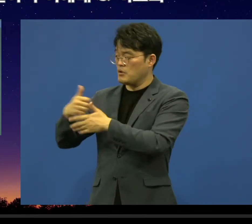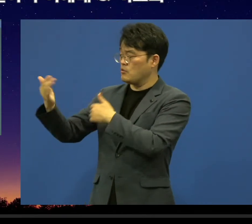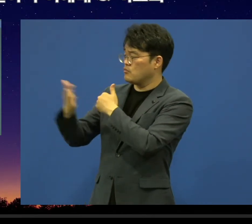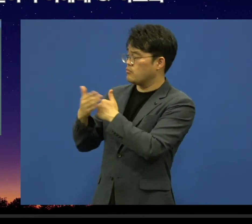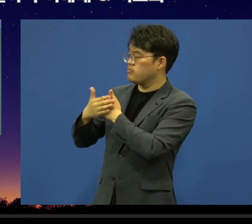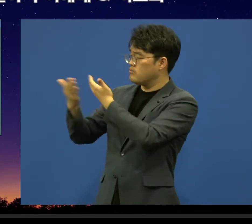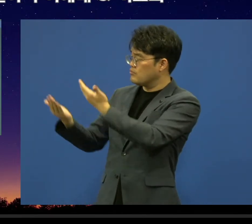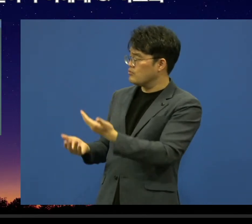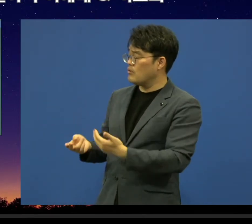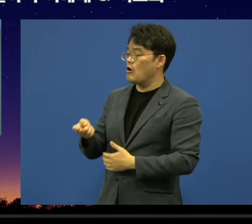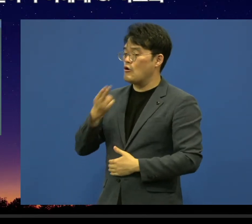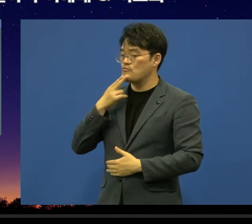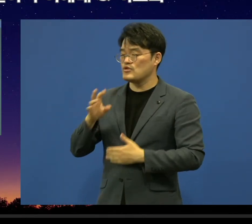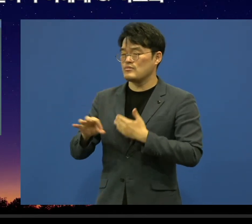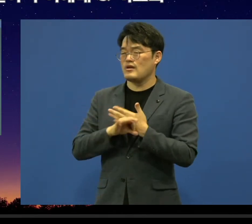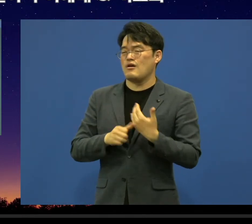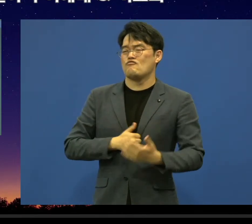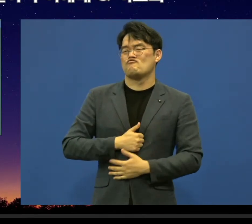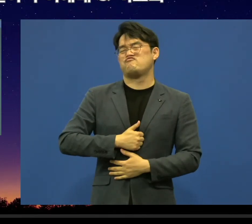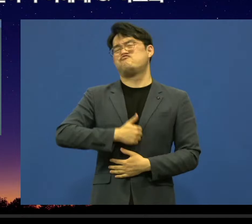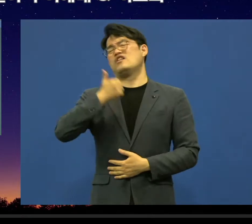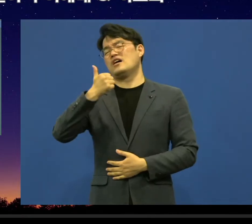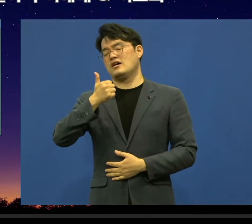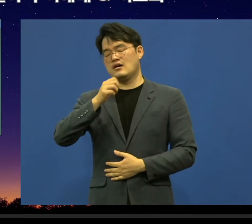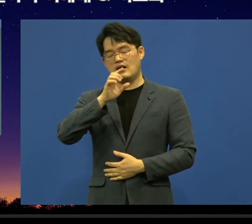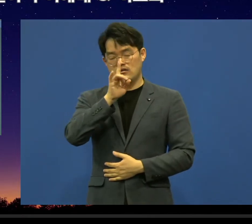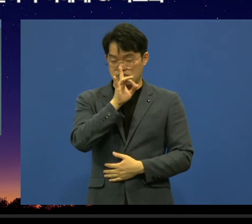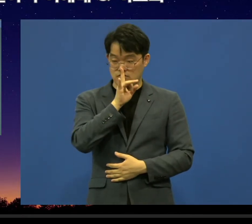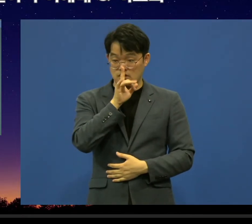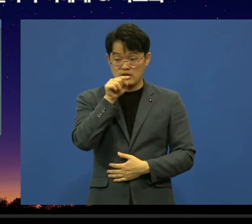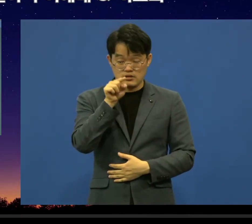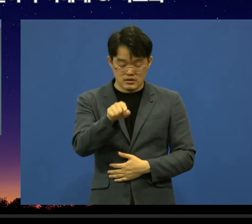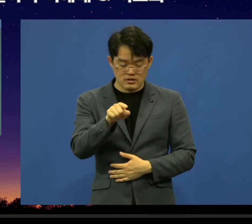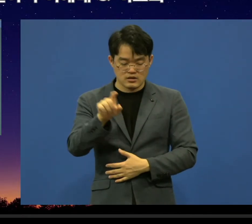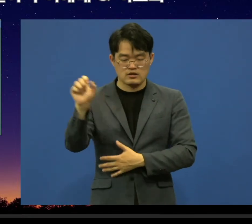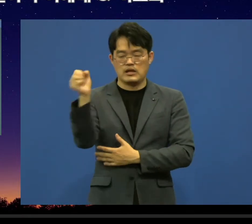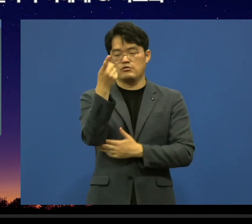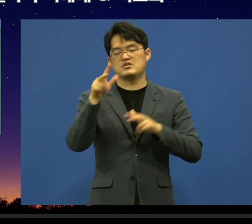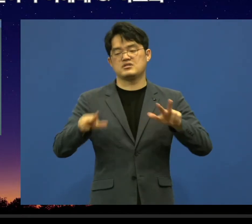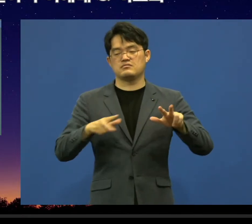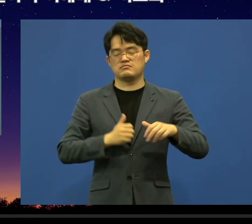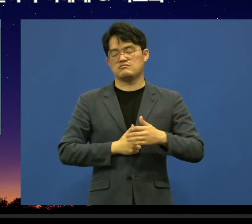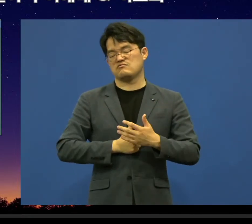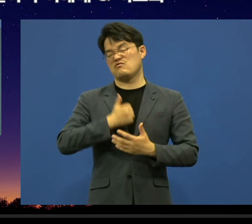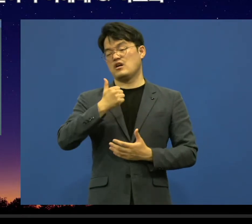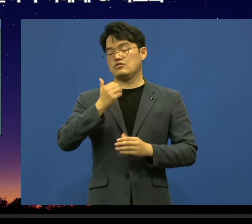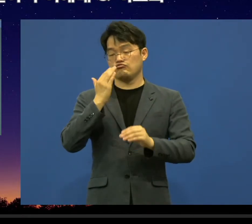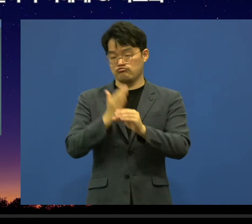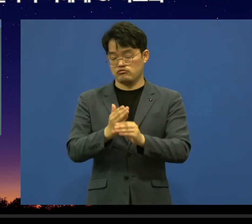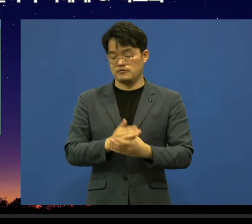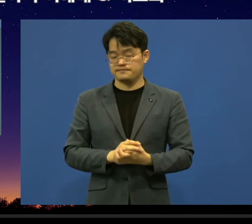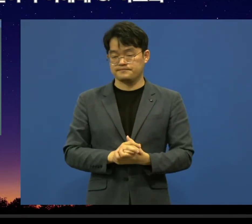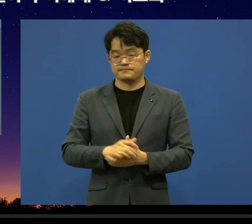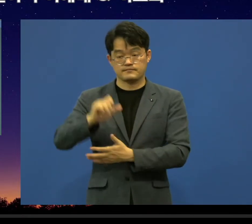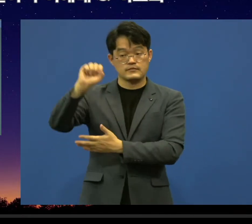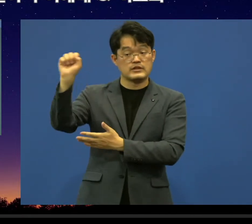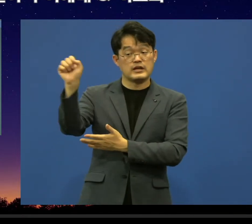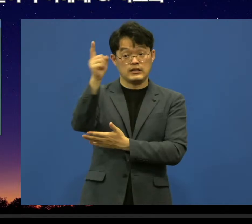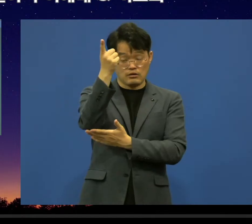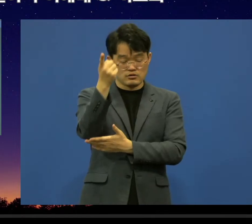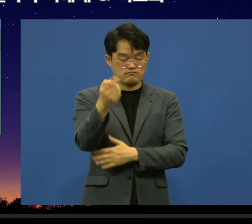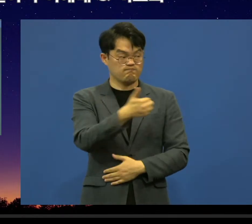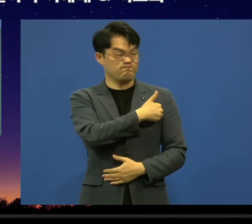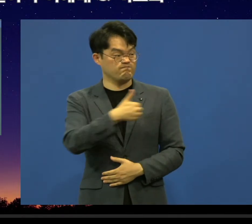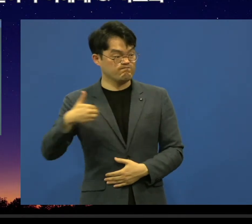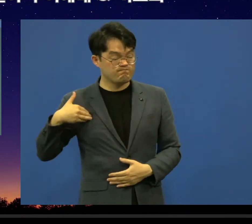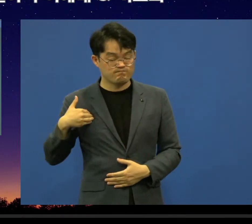낼 수 없는 화, 그게 바로 오늘 다윗이 내고 있는 분노입니다. 지금 다윗의 분노가 그렇습니다. 다윗은